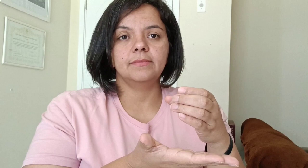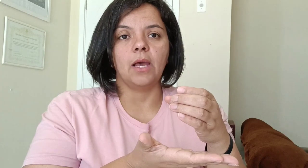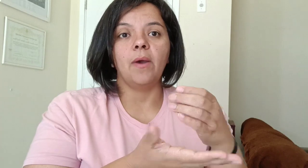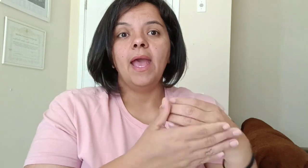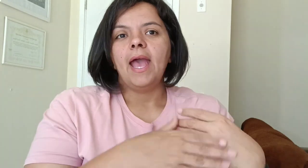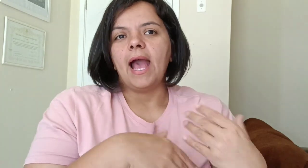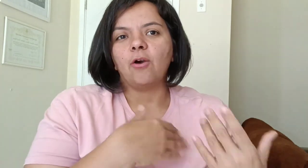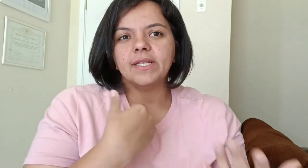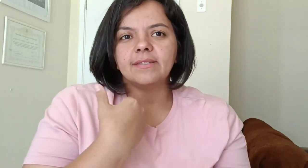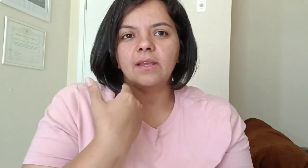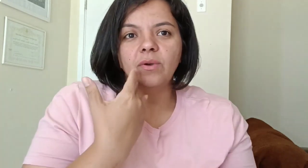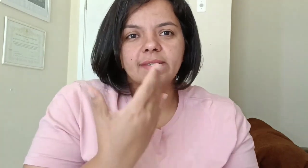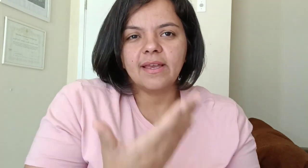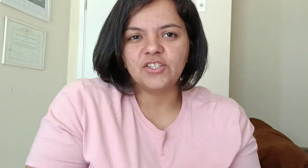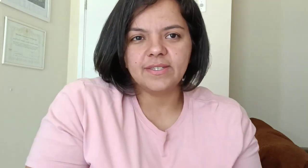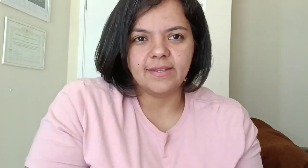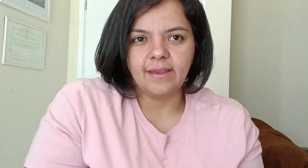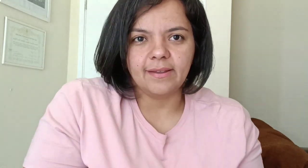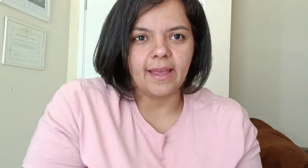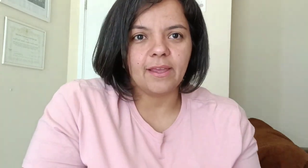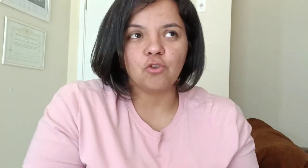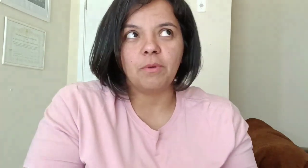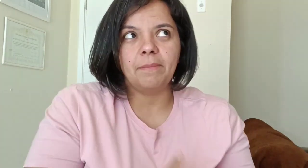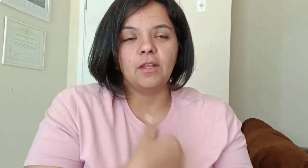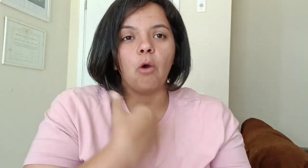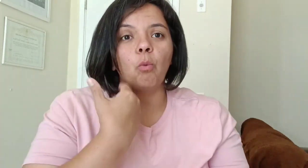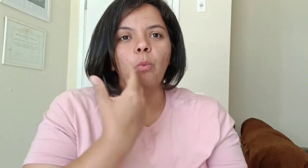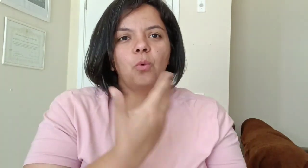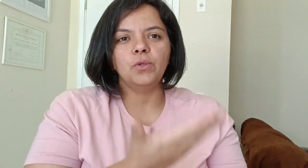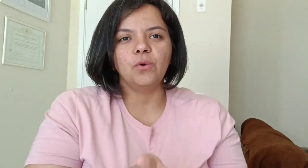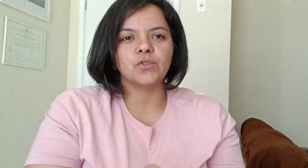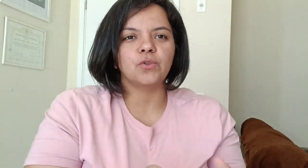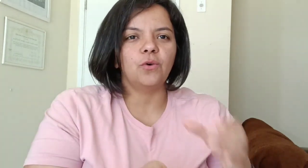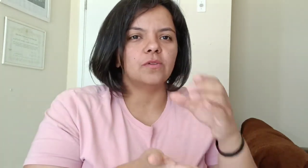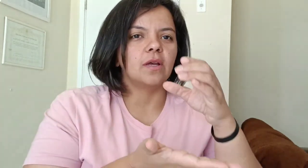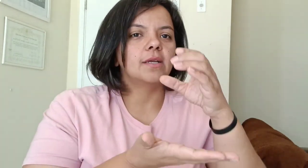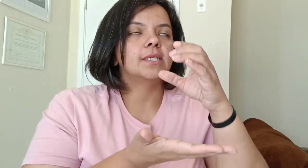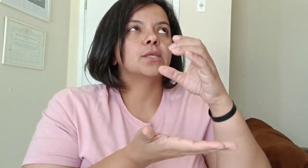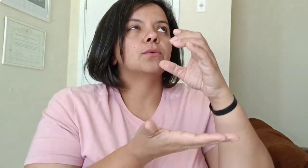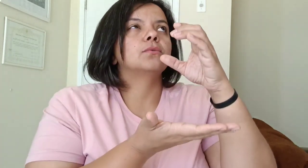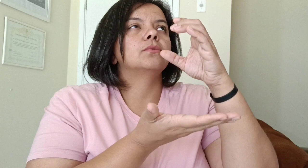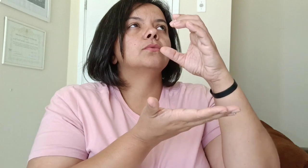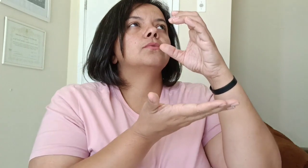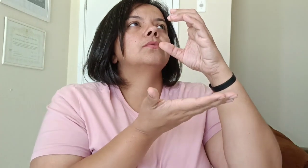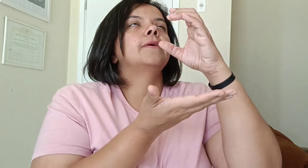Não. Agora, se eu quiser dizer, né, que eu tô bebendo algo muito gostoso...